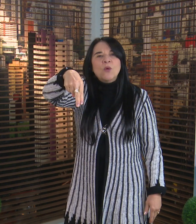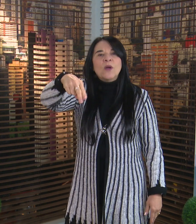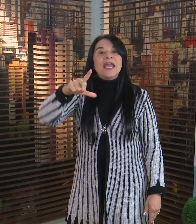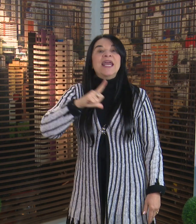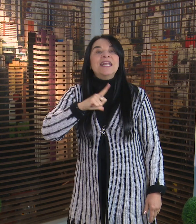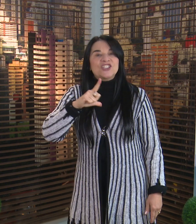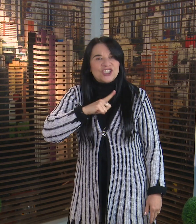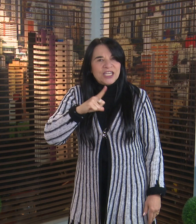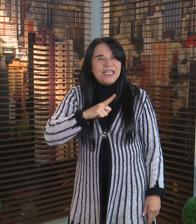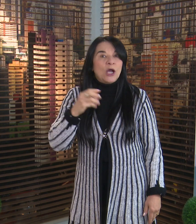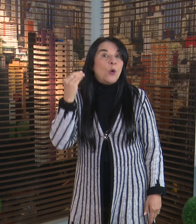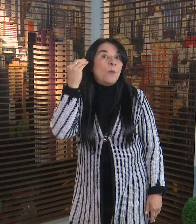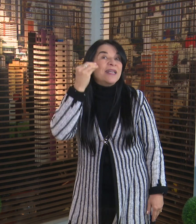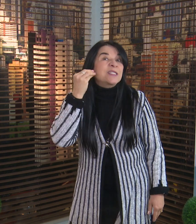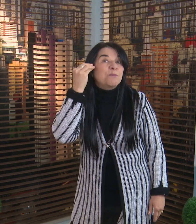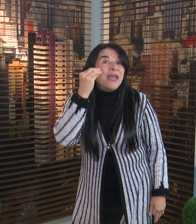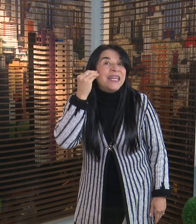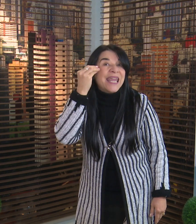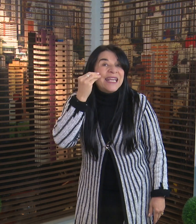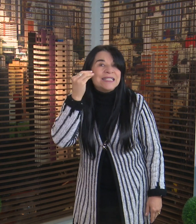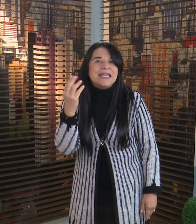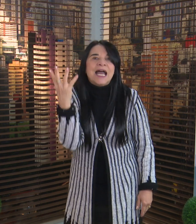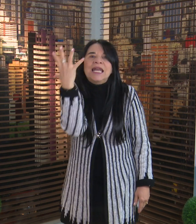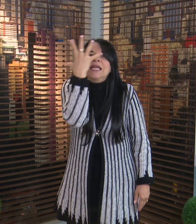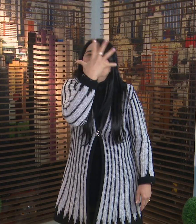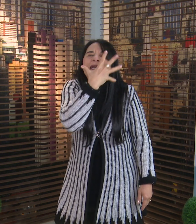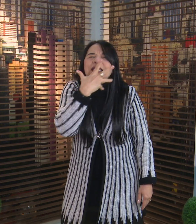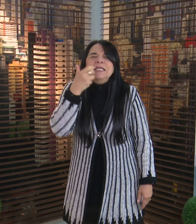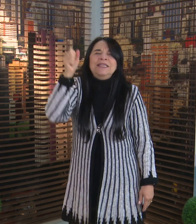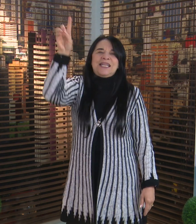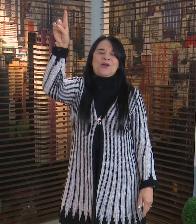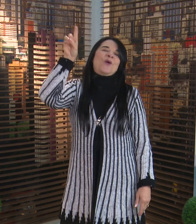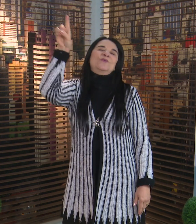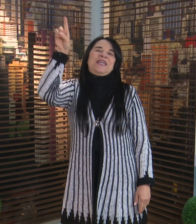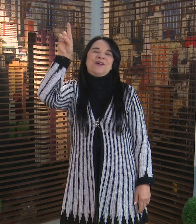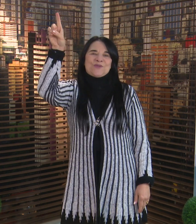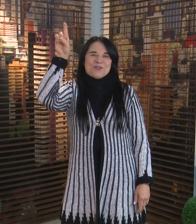Daniel, ele tinha uma experiência linda com Deus.